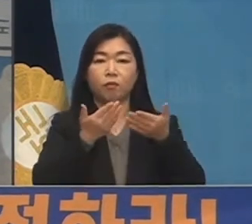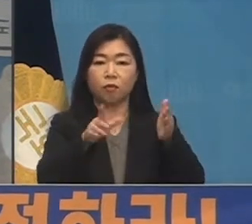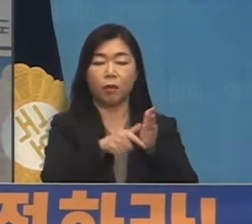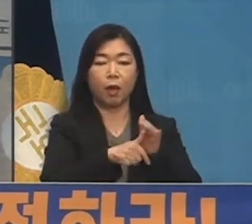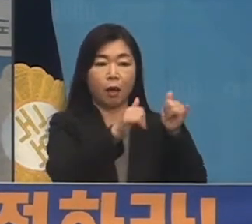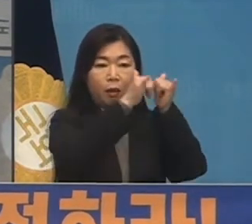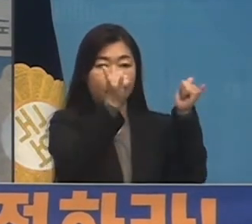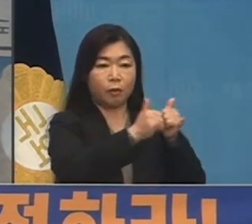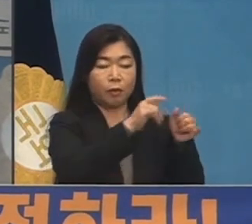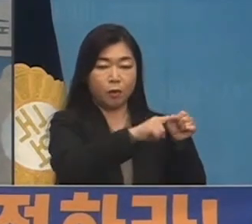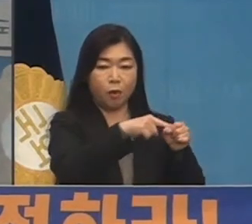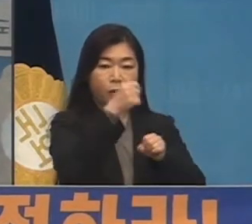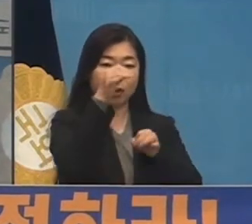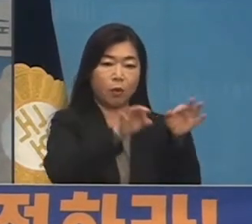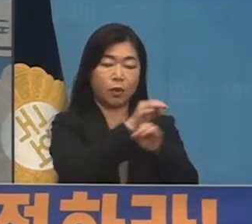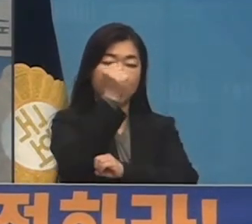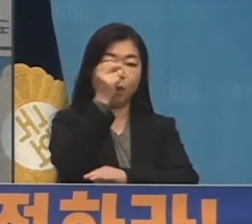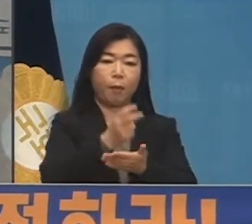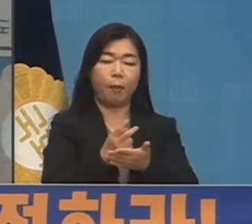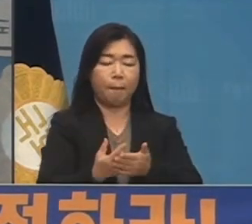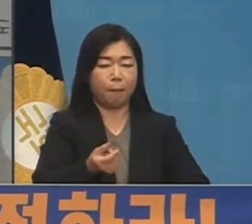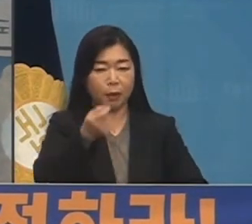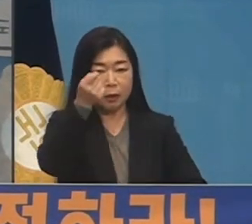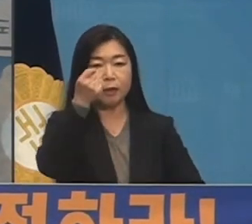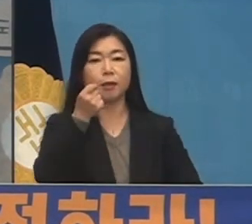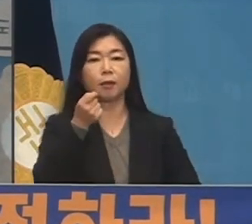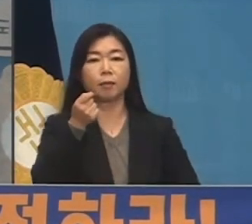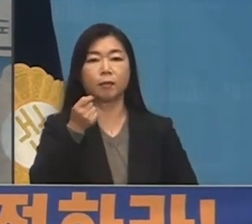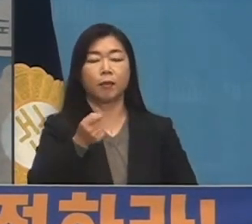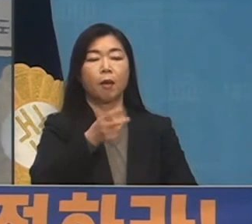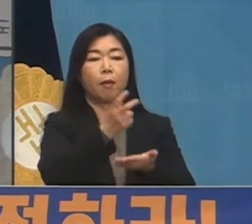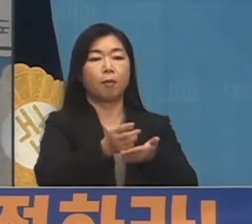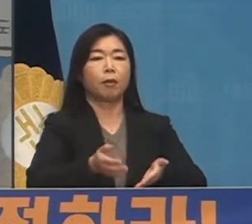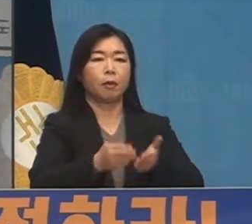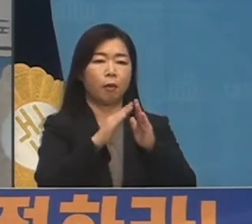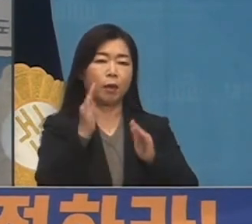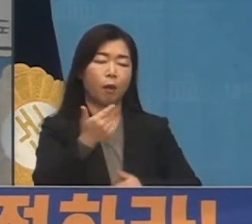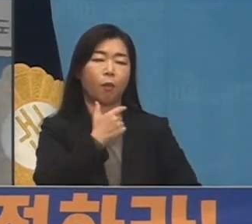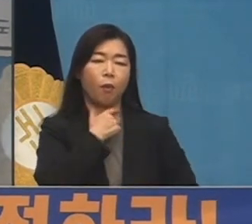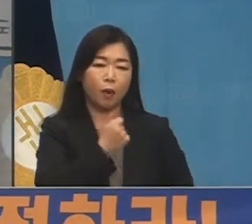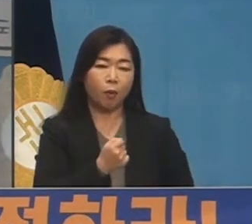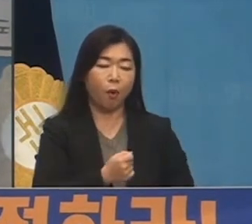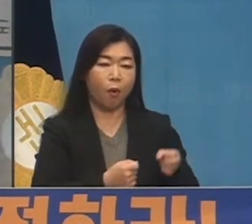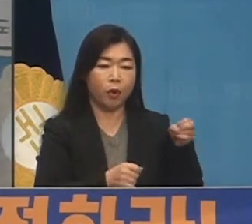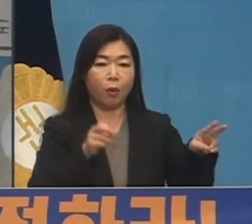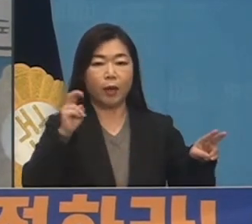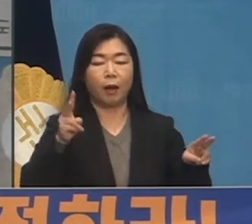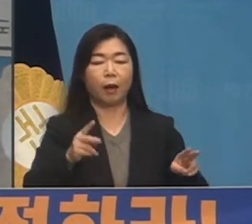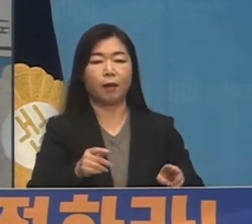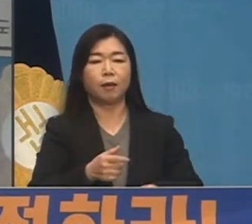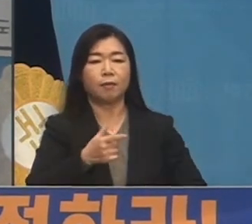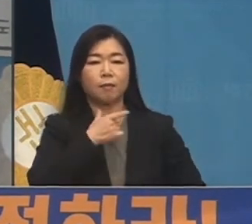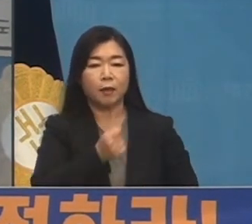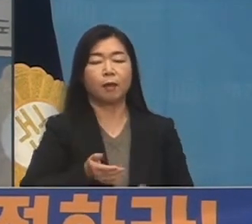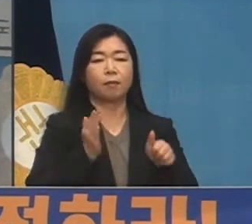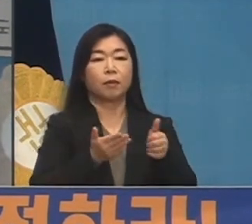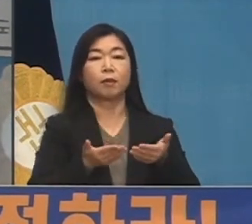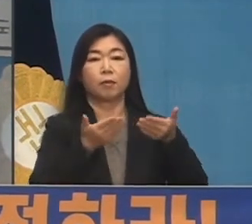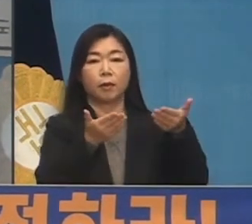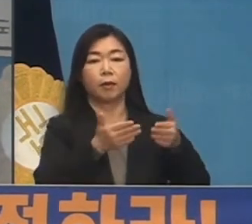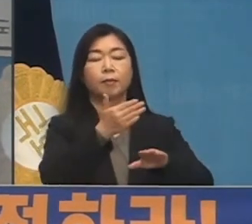사회적 경제 기본법이 조속한 시일 내에 입법되기를 여야에 강력히